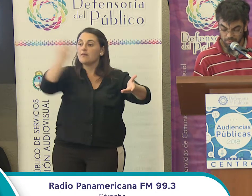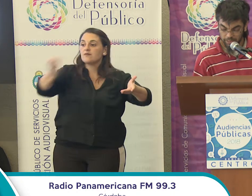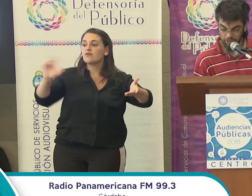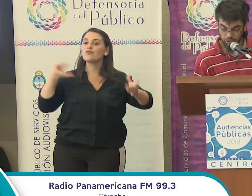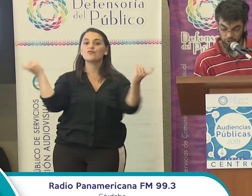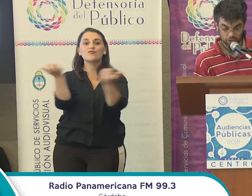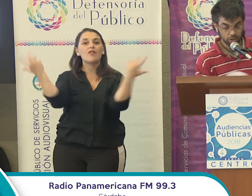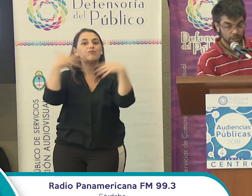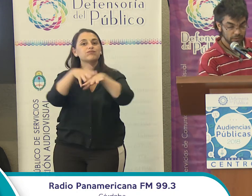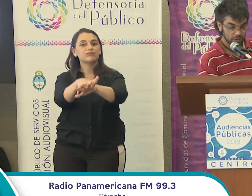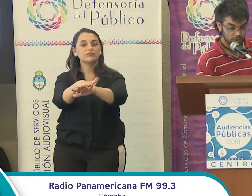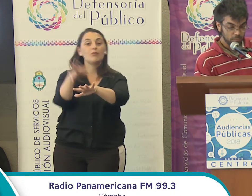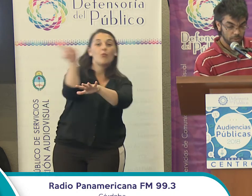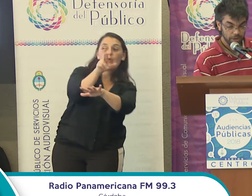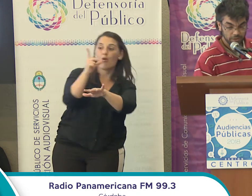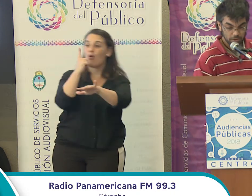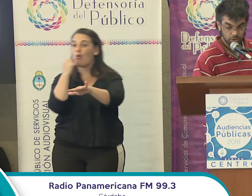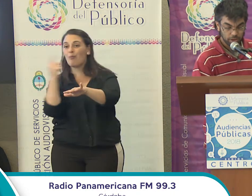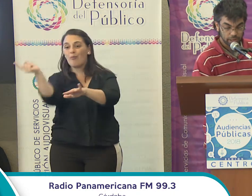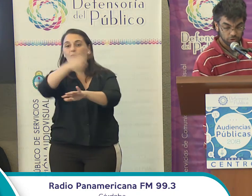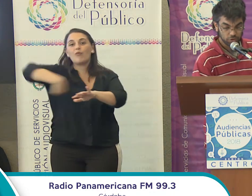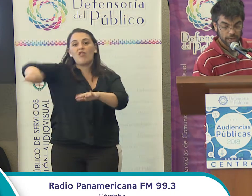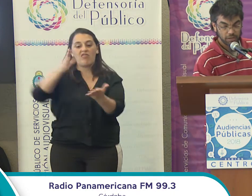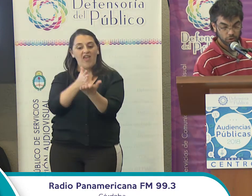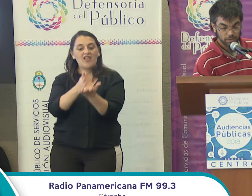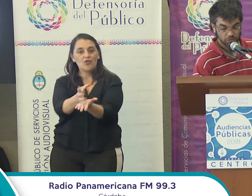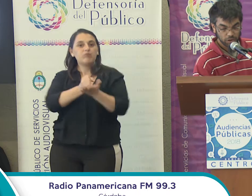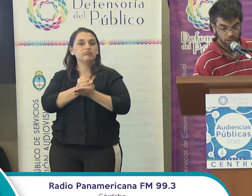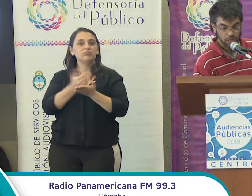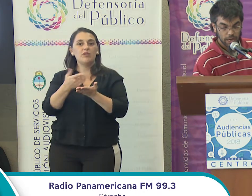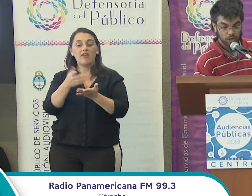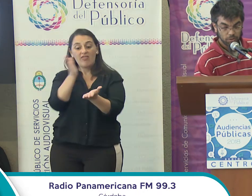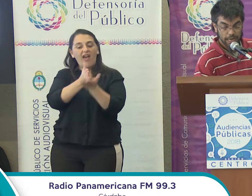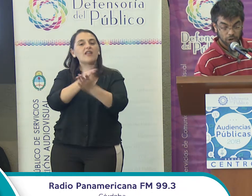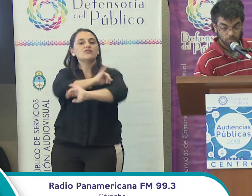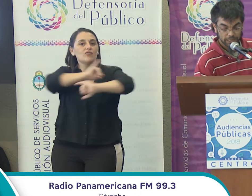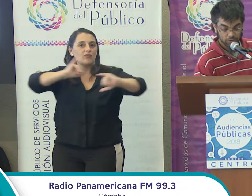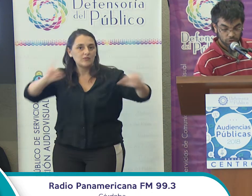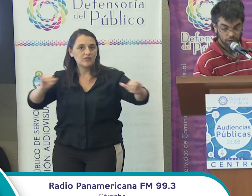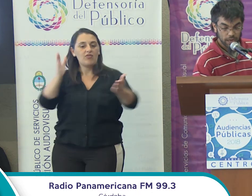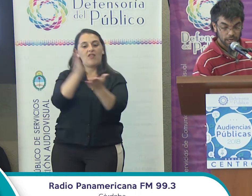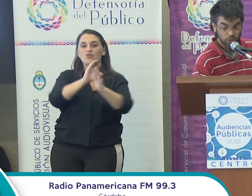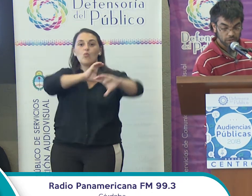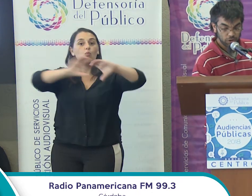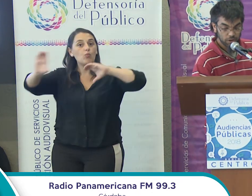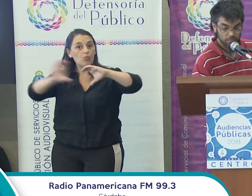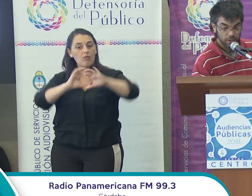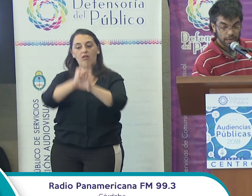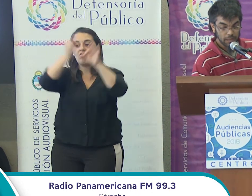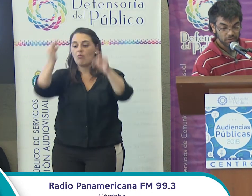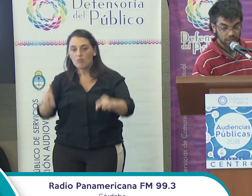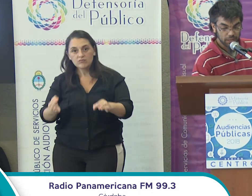para que todos y todas podamos ejercer nuestros derechos a la información al eco a la comunicación a la educación